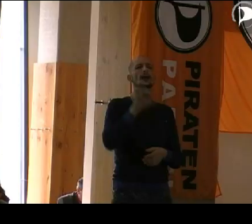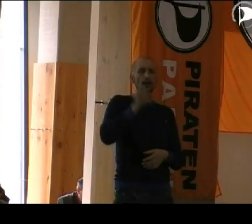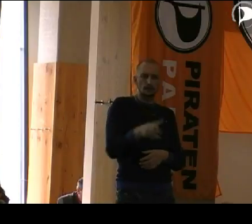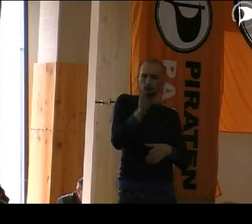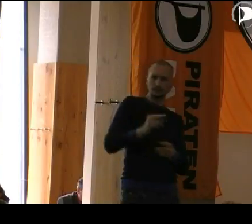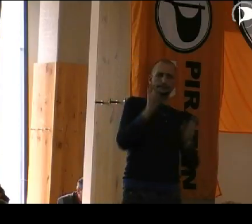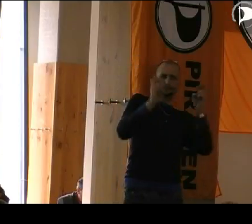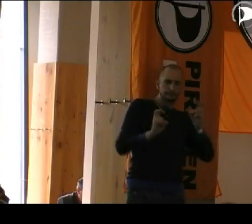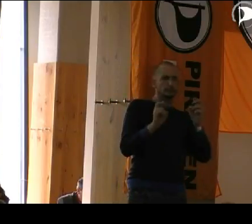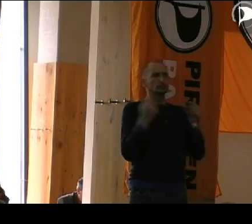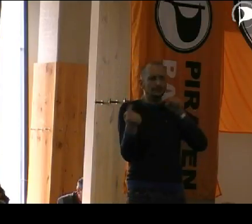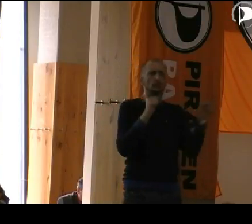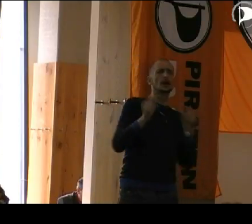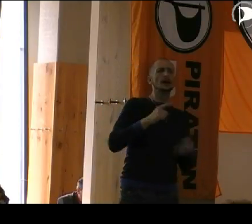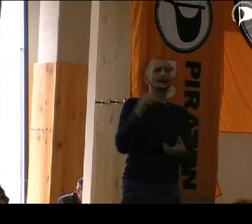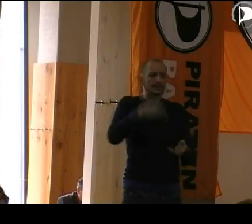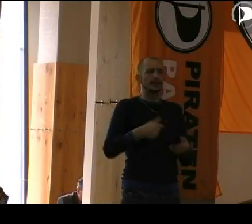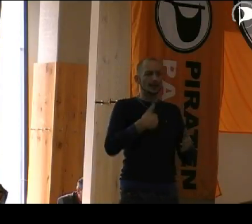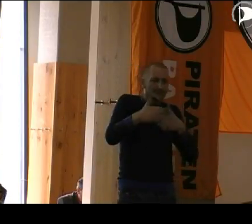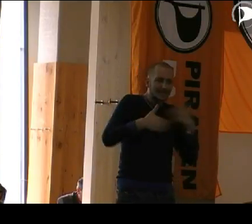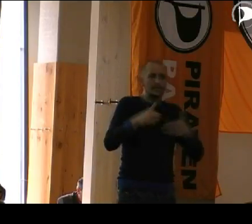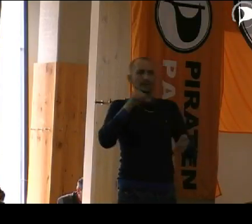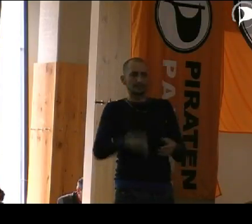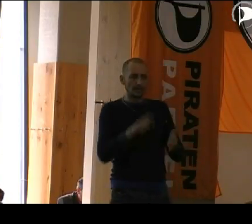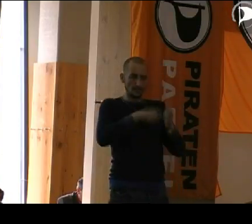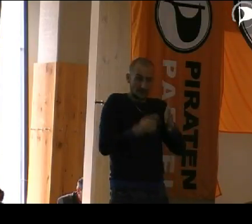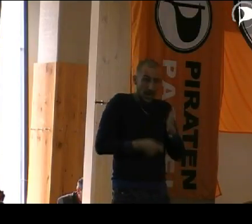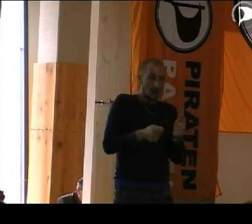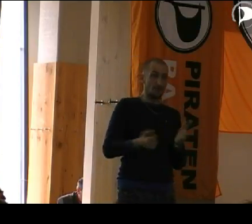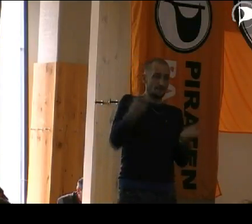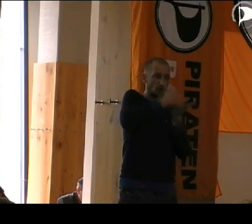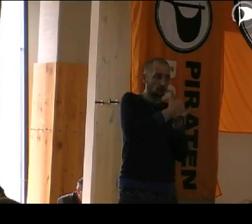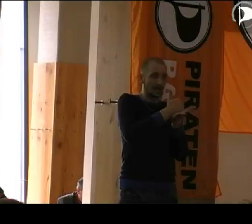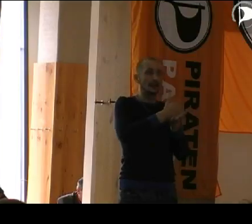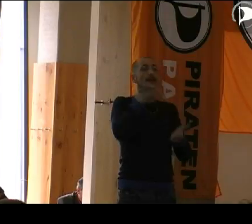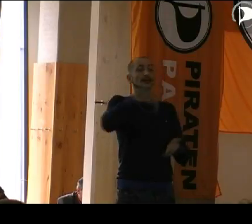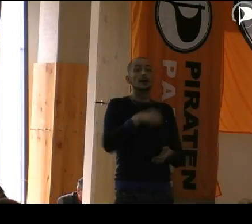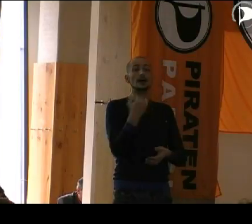muss ich da nicht flexibel machen bereits nach einem jahr